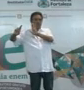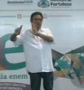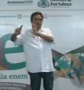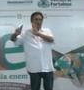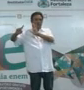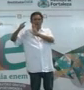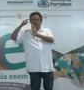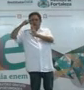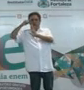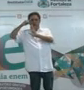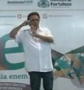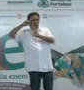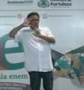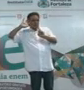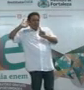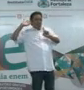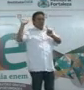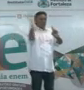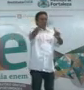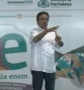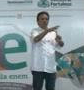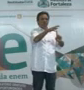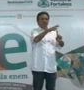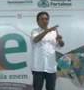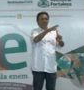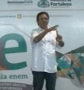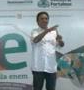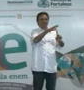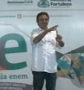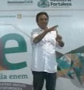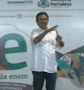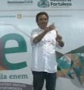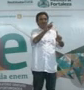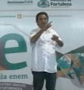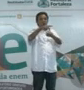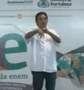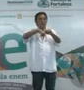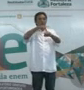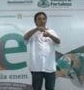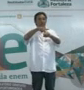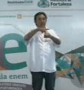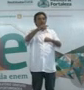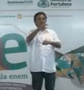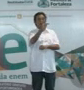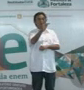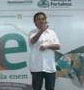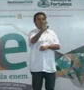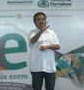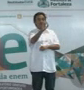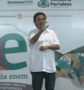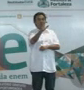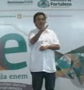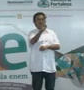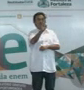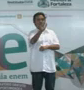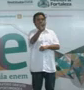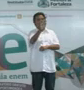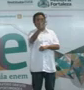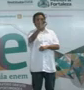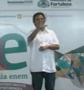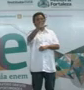um país. Trocando em miúdos, funciona quase como um país teocrático, onde o chefe da